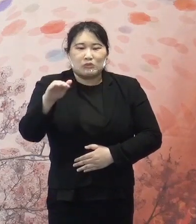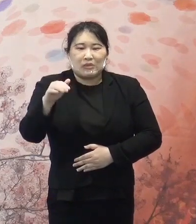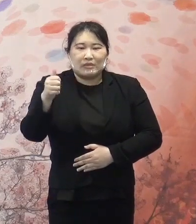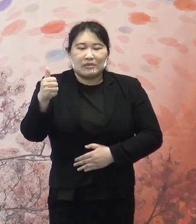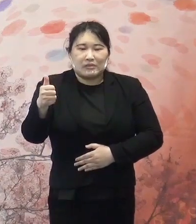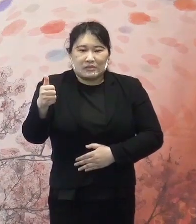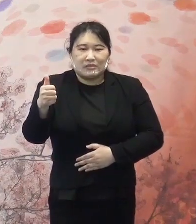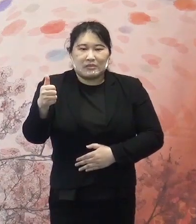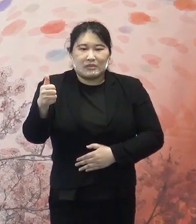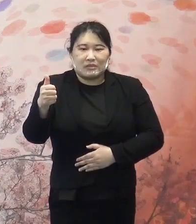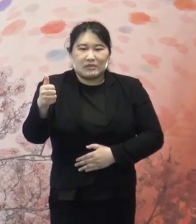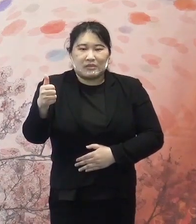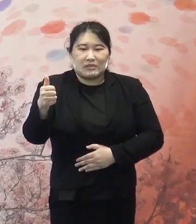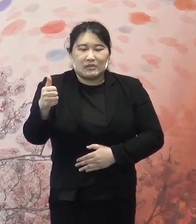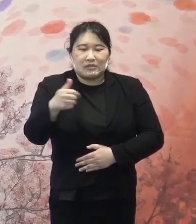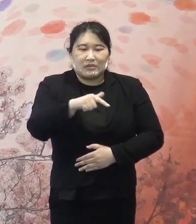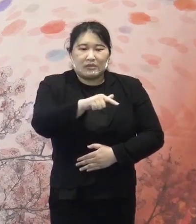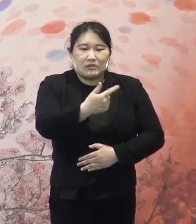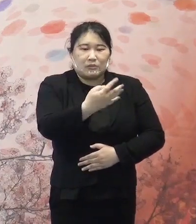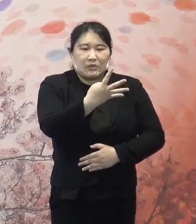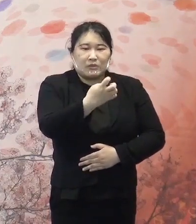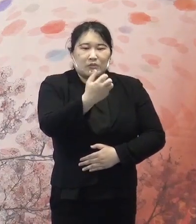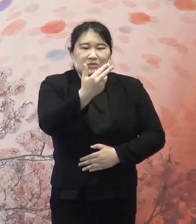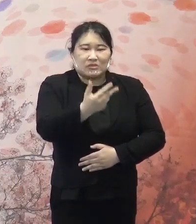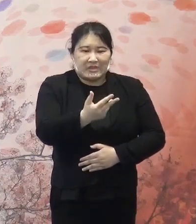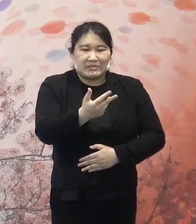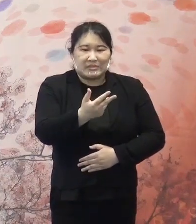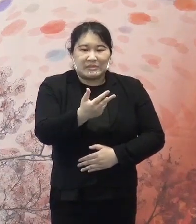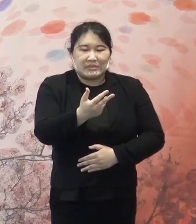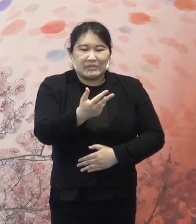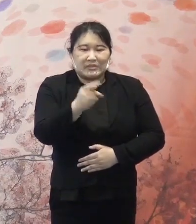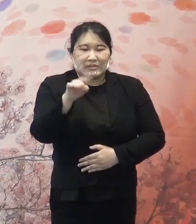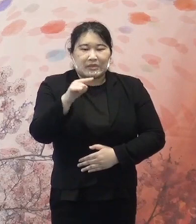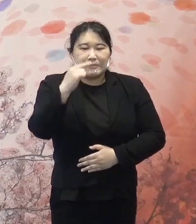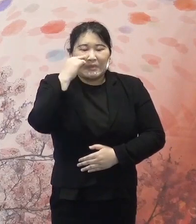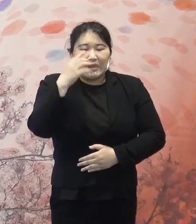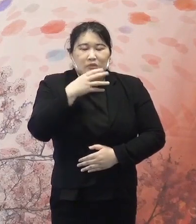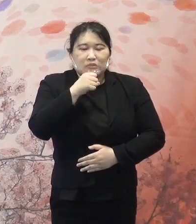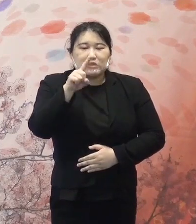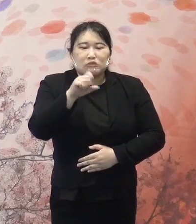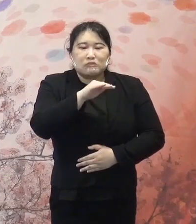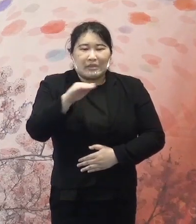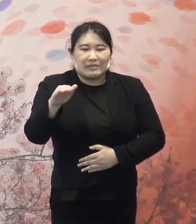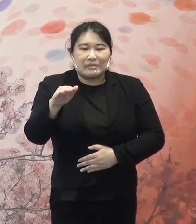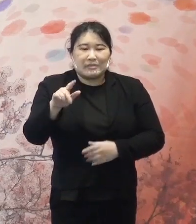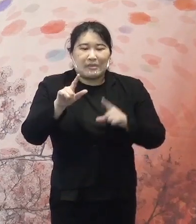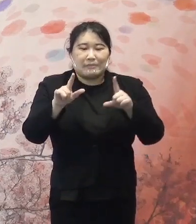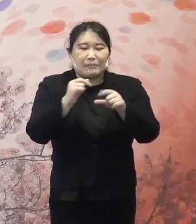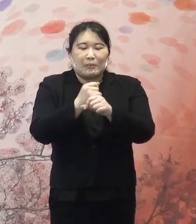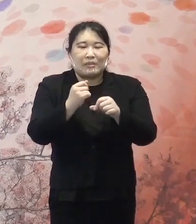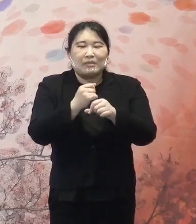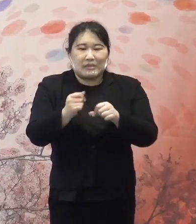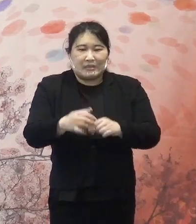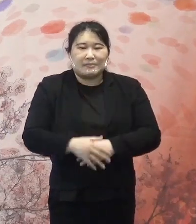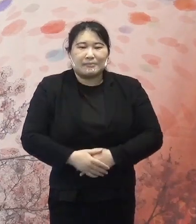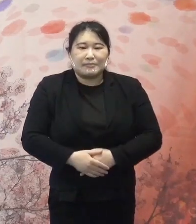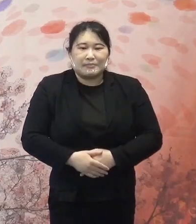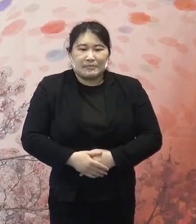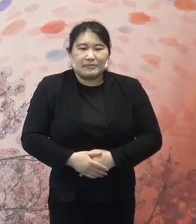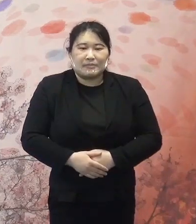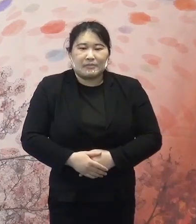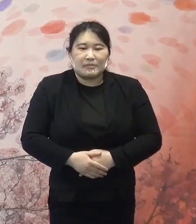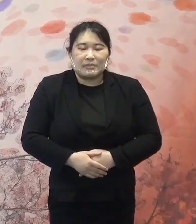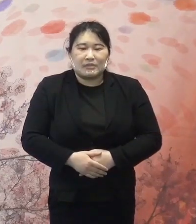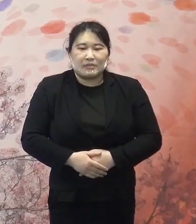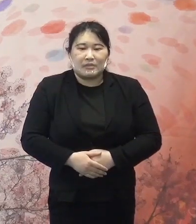。次の648例目は10代非公表ということで、こちらも性別属性等非公表とさせてい